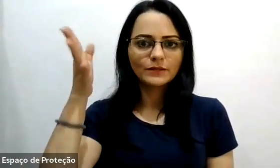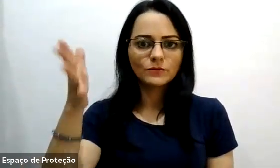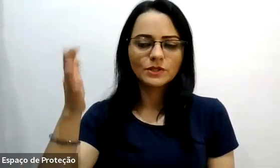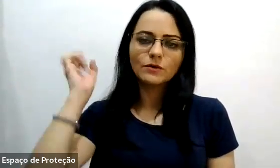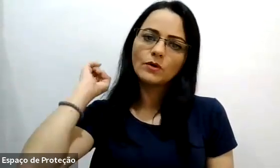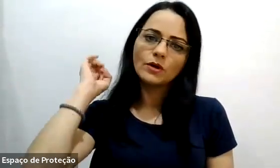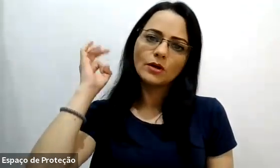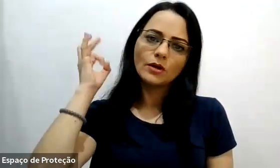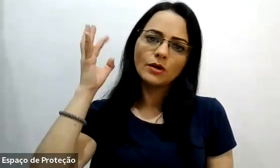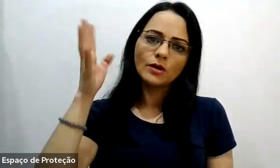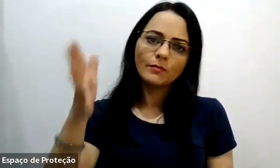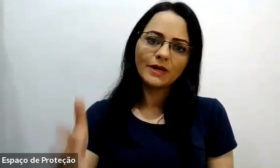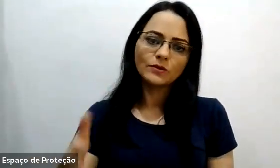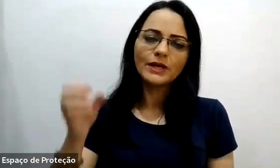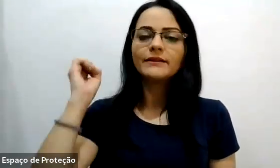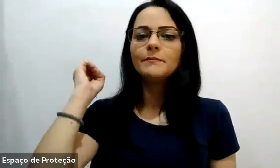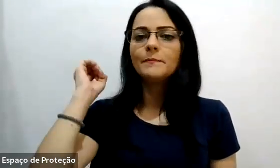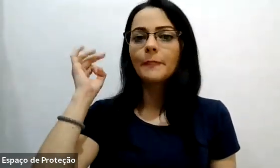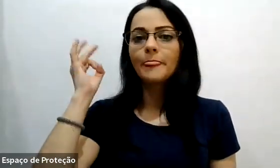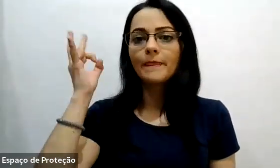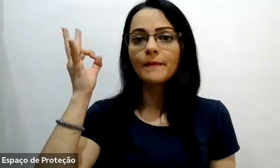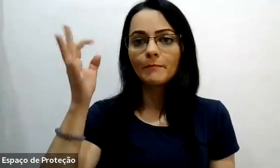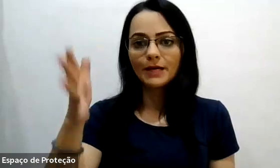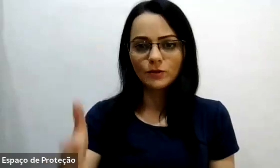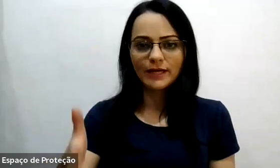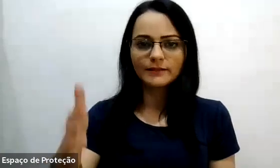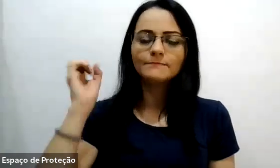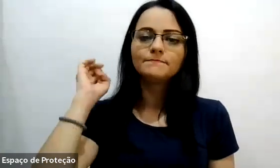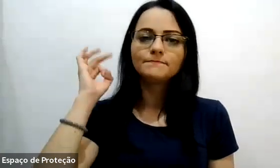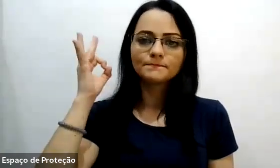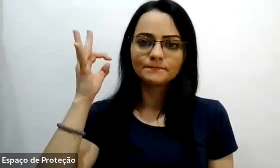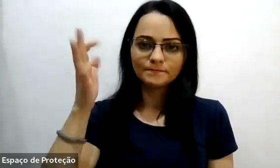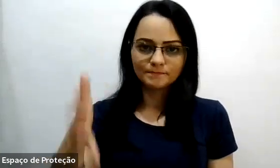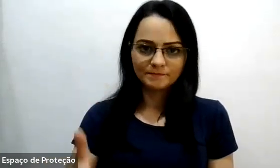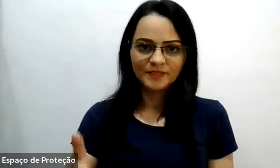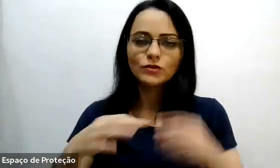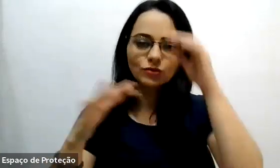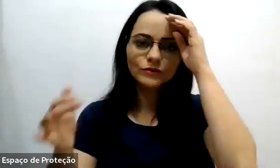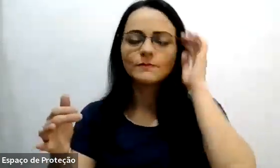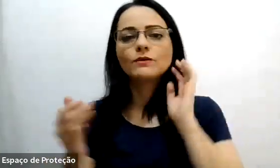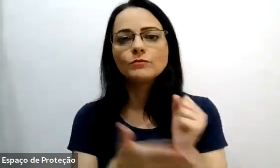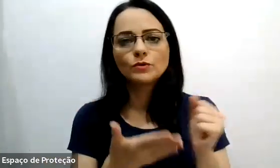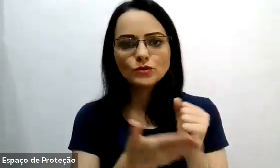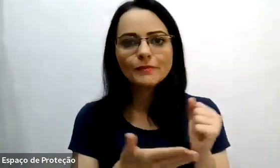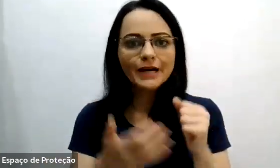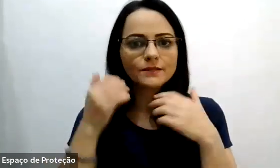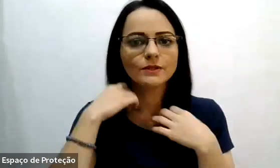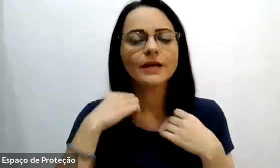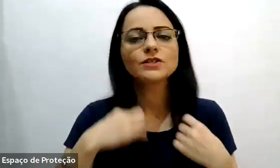4, 5. Madrugada, madrugada. Isso tudo eu explico no meu curso básico, tá, gente?